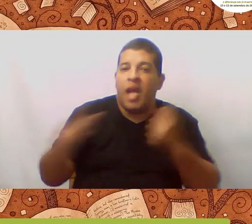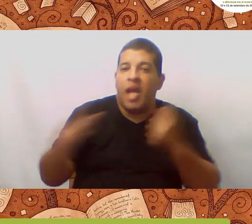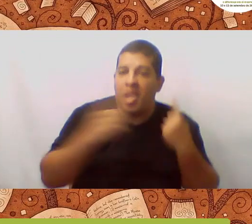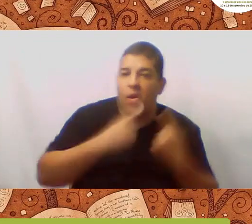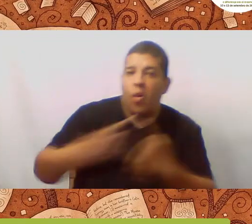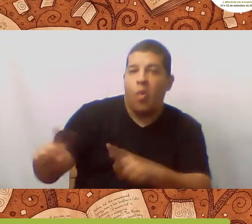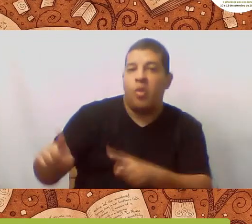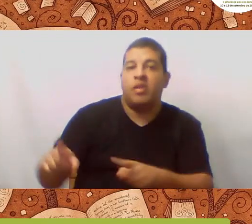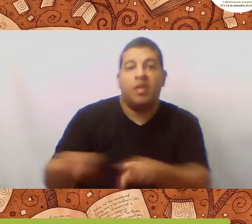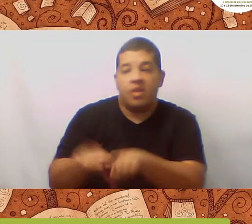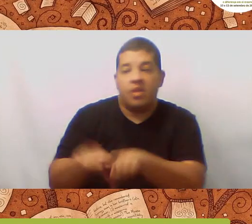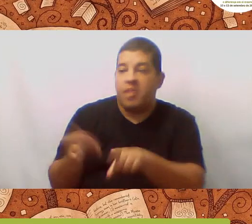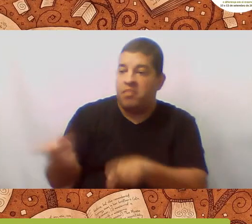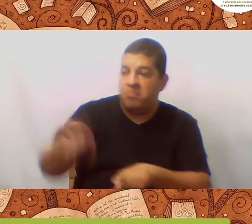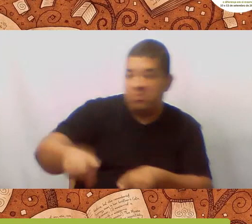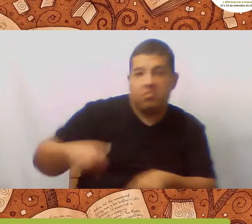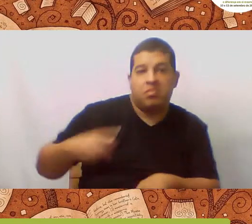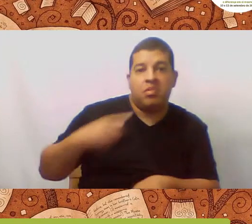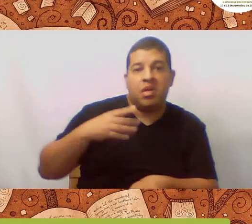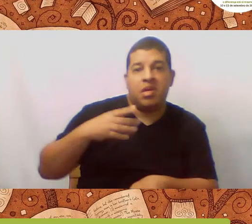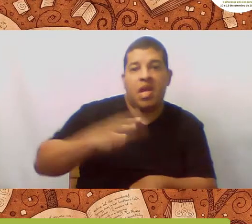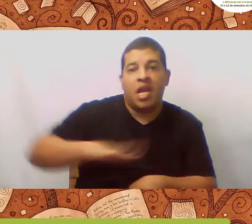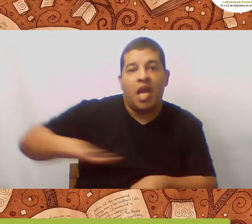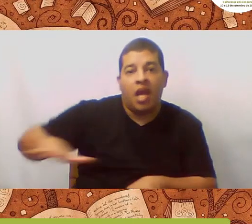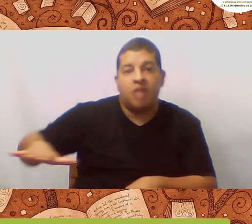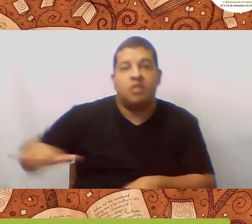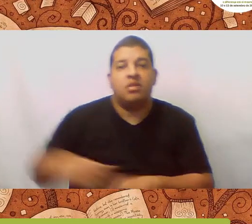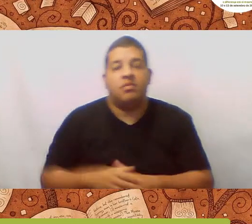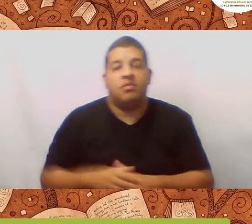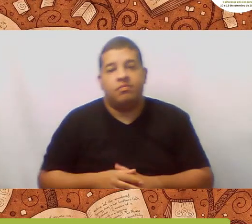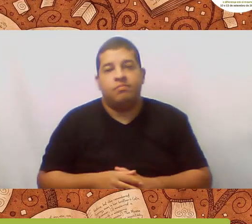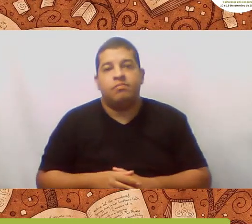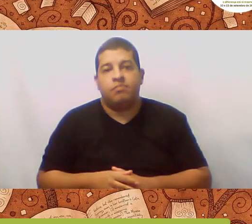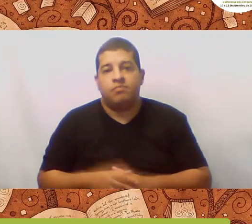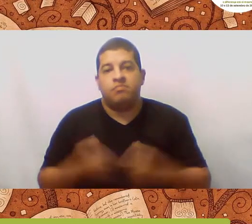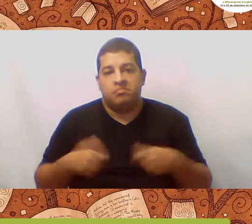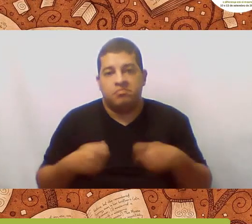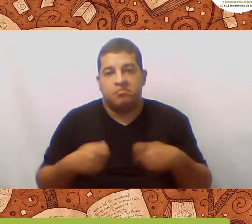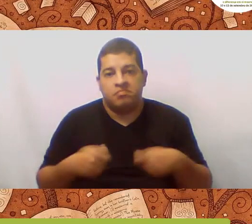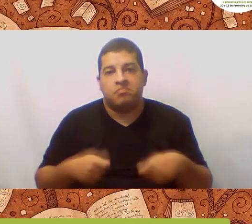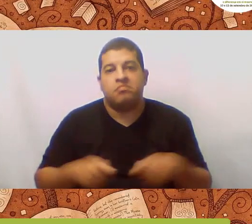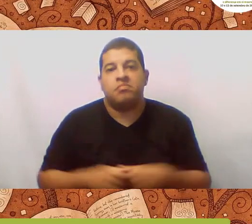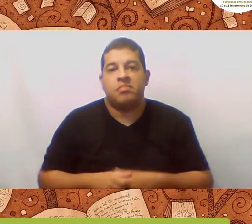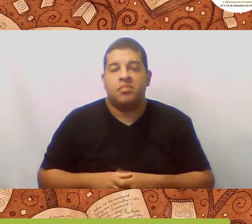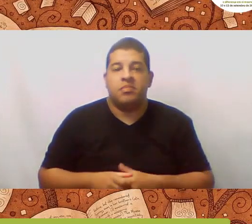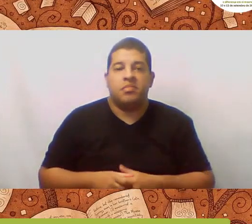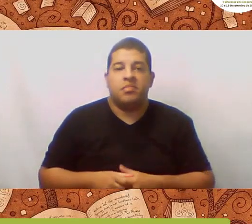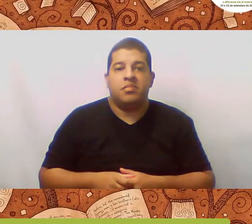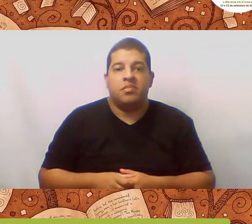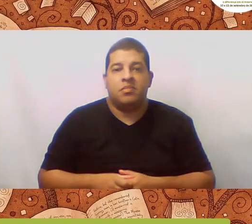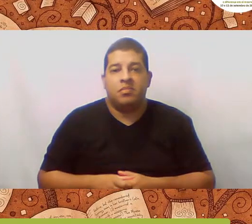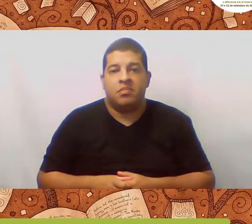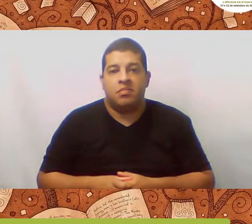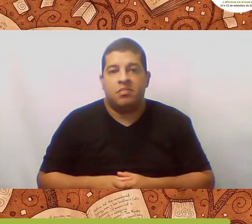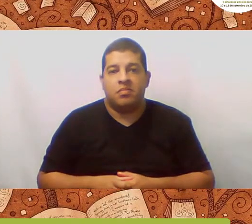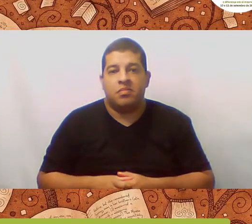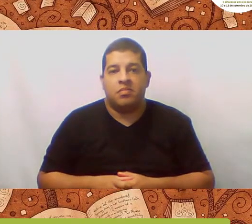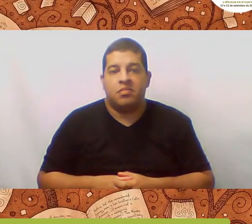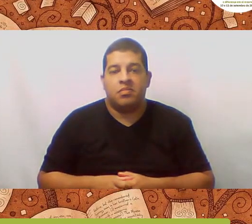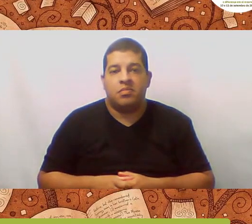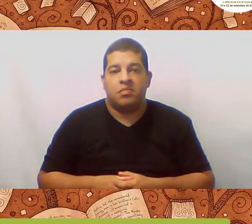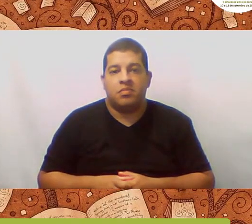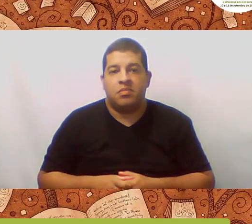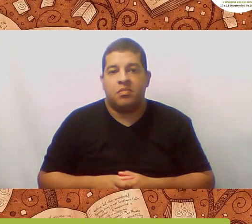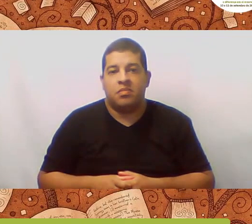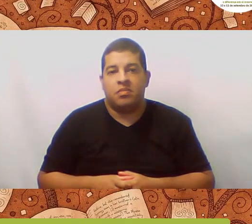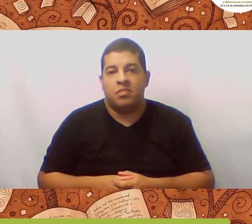os homens vivem a ilusão que, na medida em que eles cultuam, né, a força, né, eles fogem da